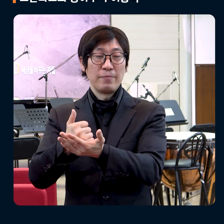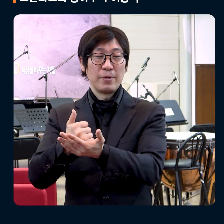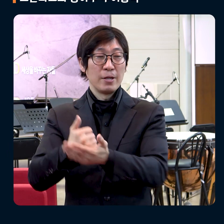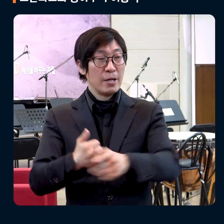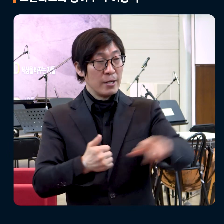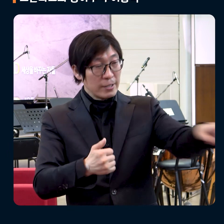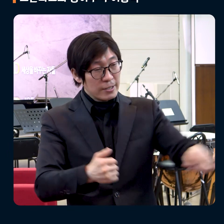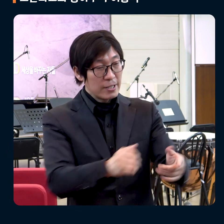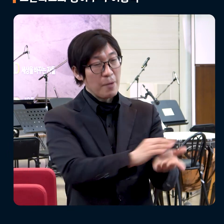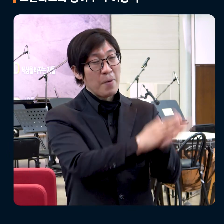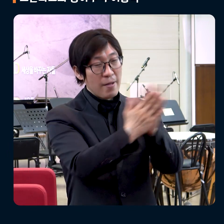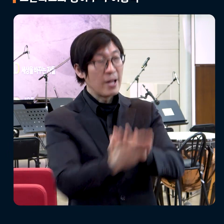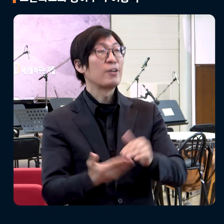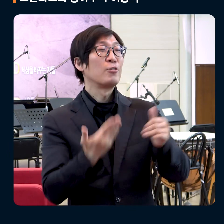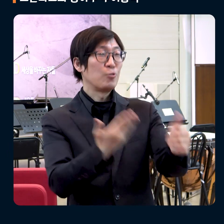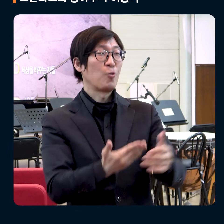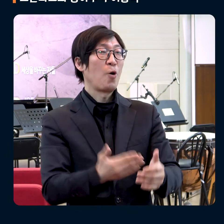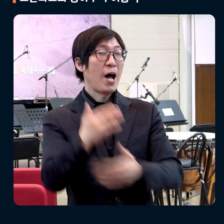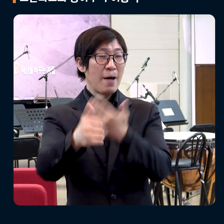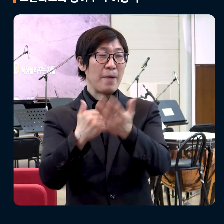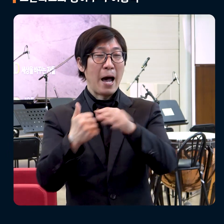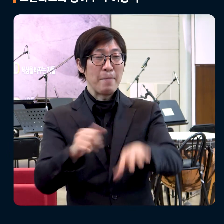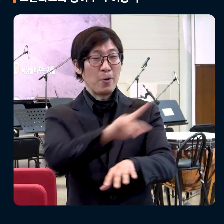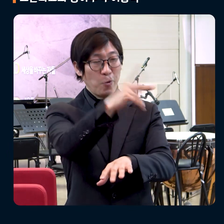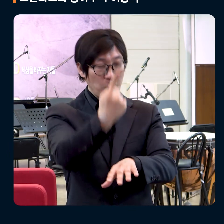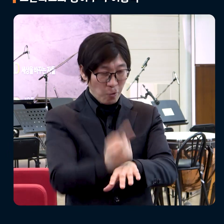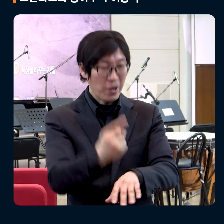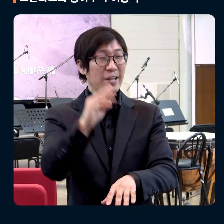앞에서 변화되고 그들도 헌신하며 하나님 앞에